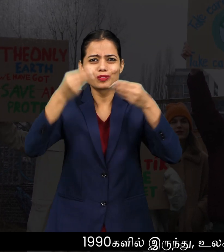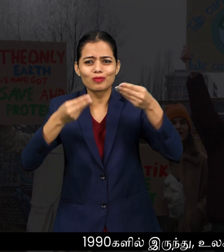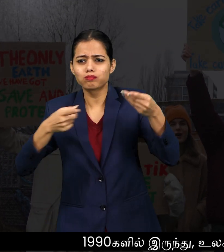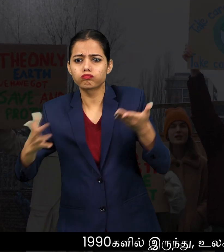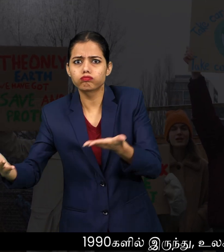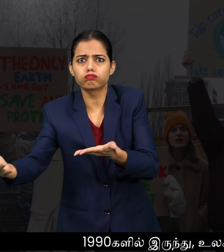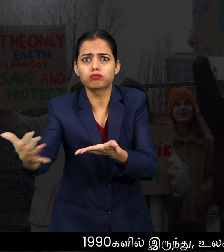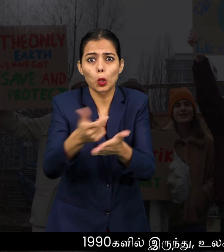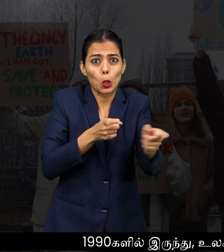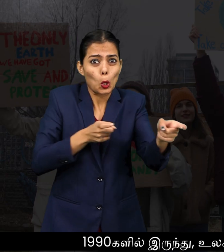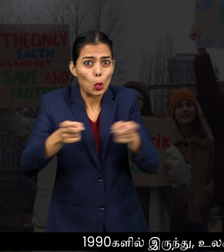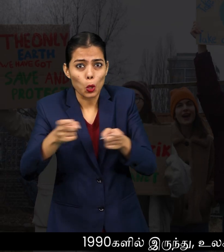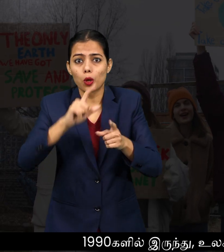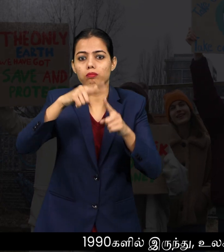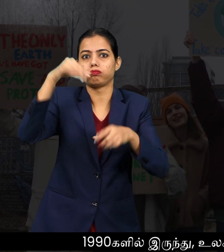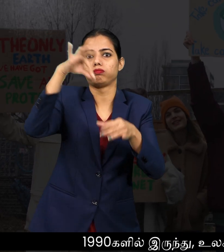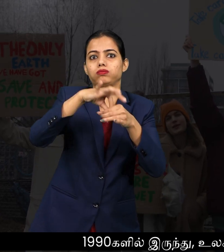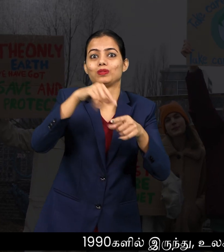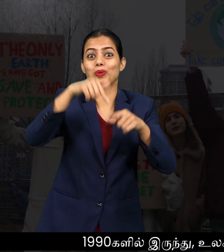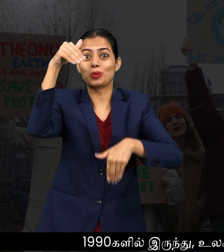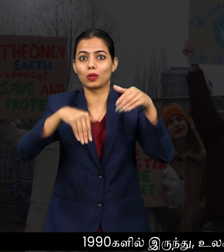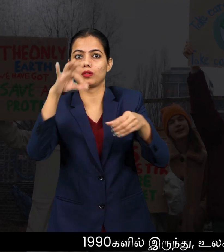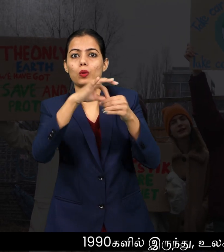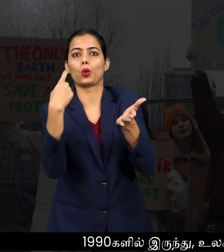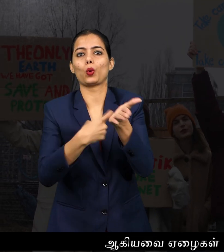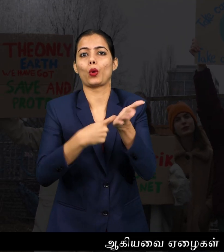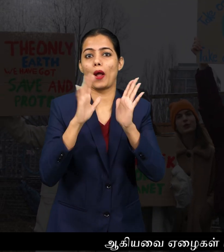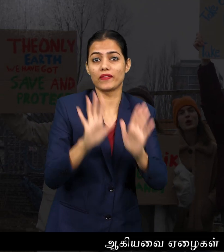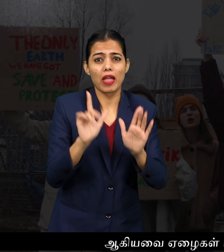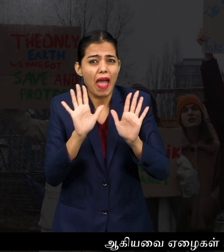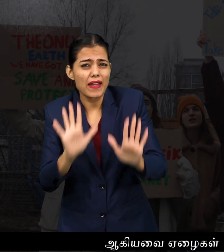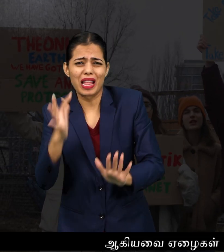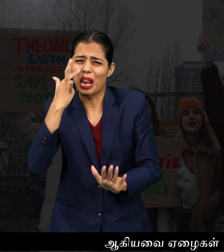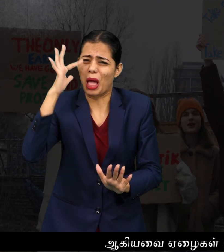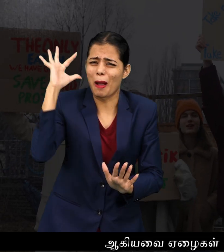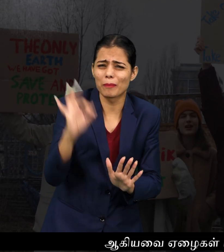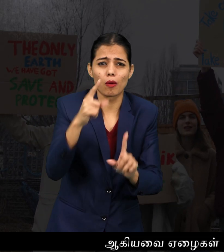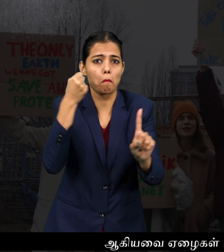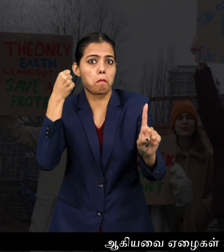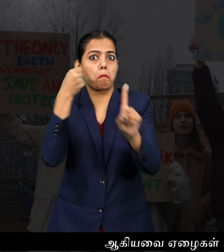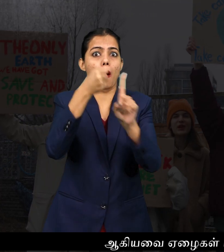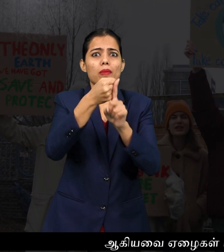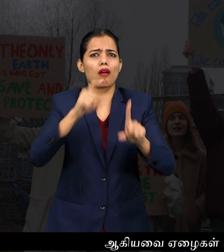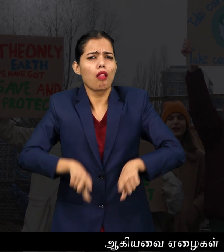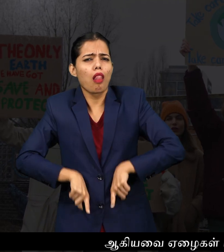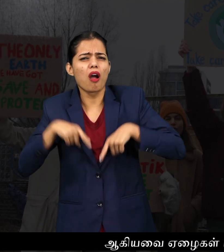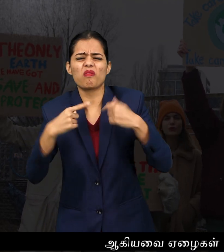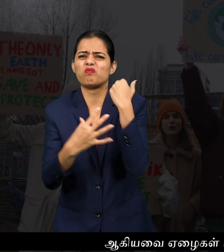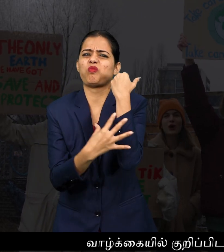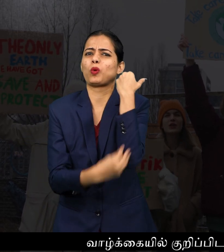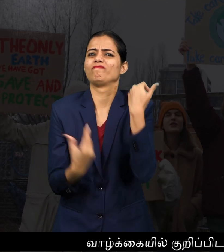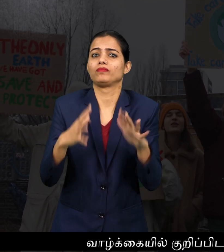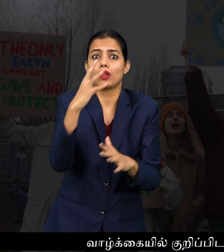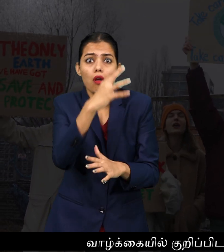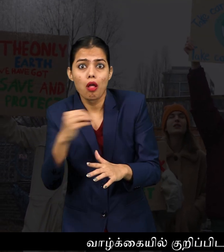1990களில் இருந்து உலகமயமாக்கல் மற்றும் நவதாராளமயம் ஆகியவை ஏழைகள் மற்றும்